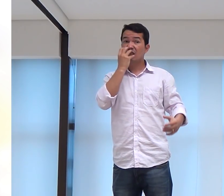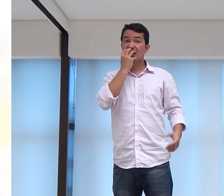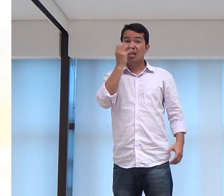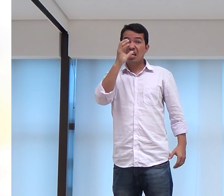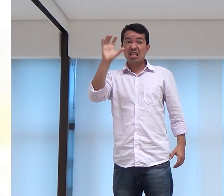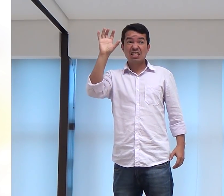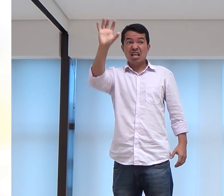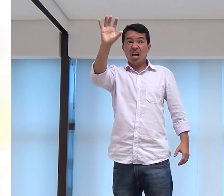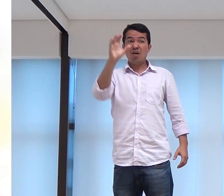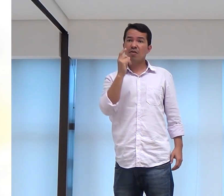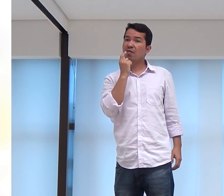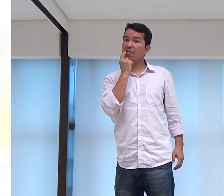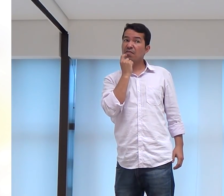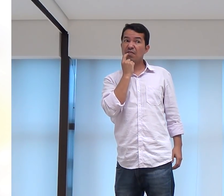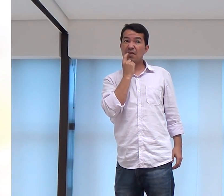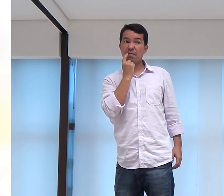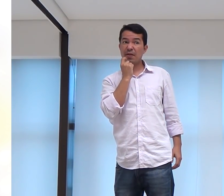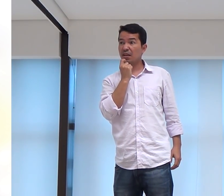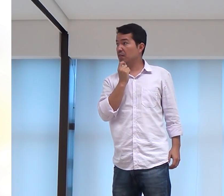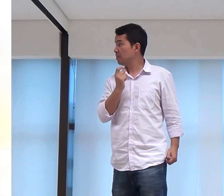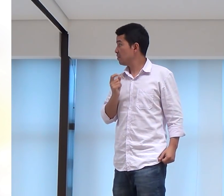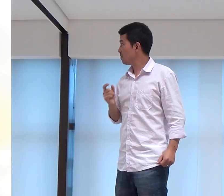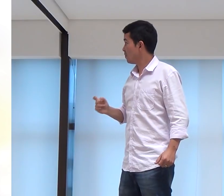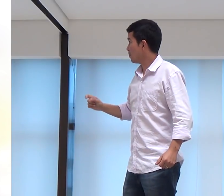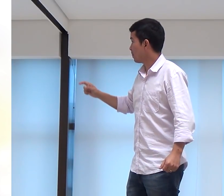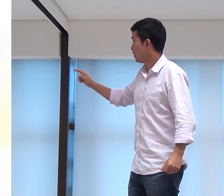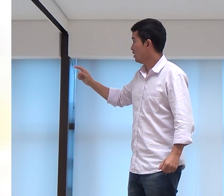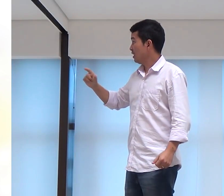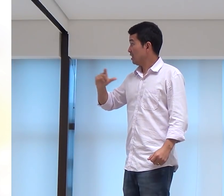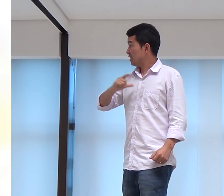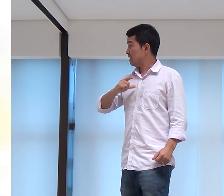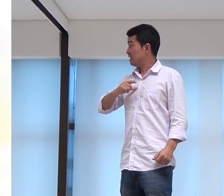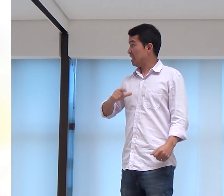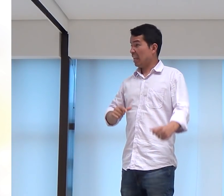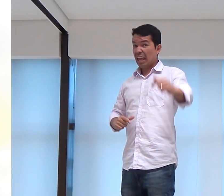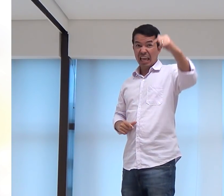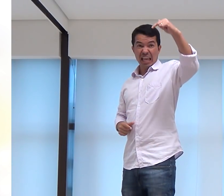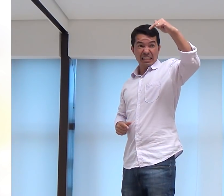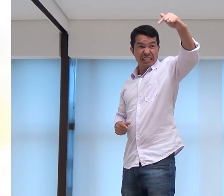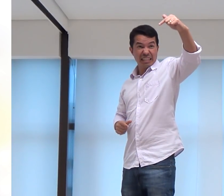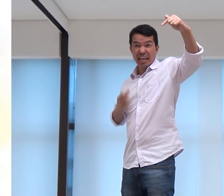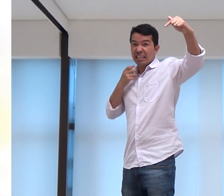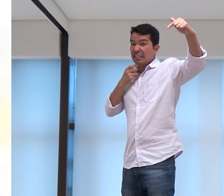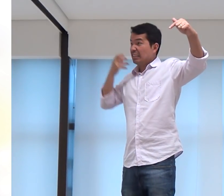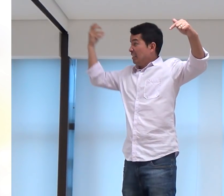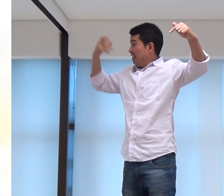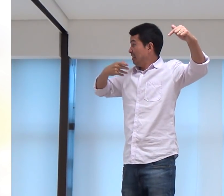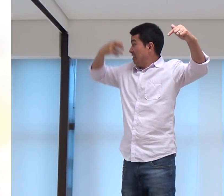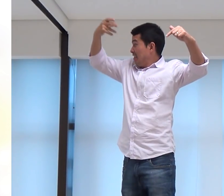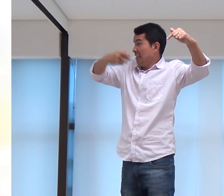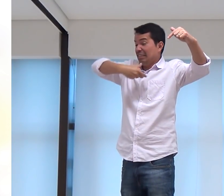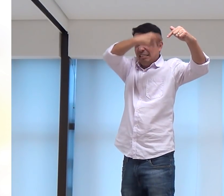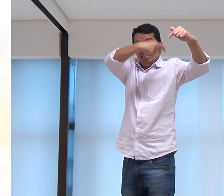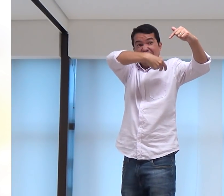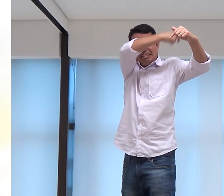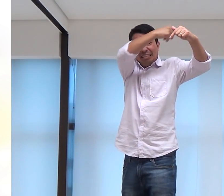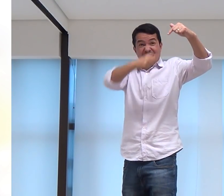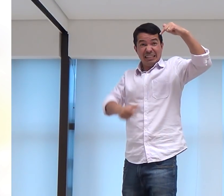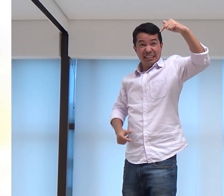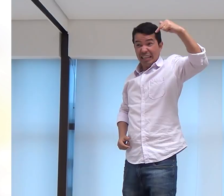Eis que é grande dragão vermelho. Que tinha 7 cabeças.